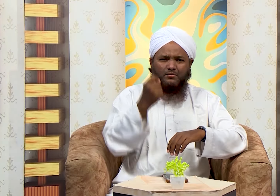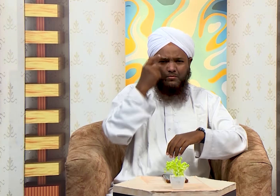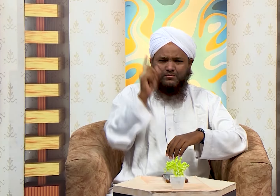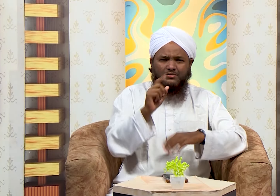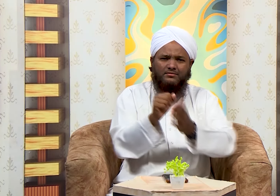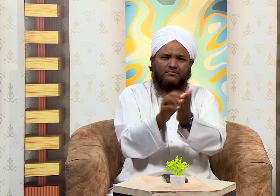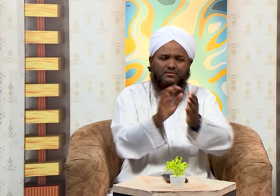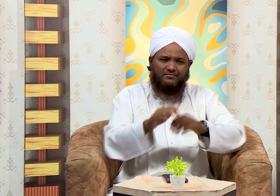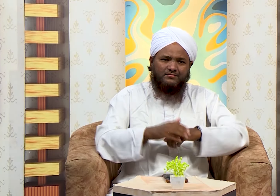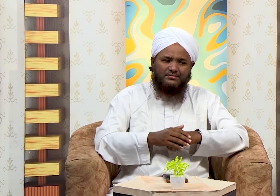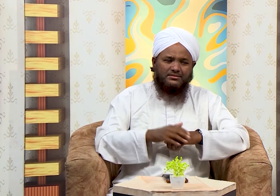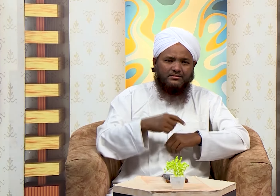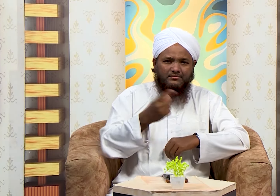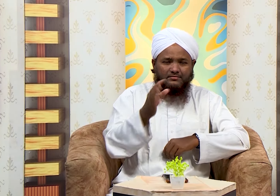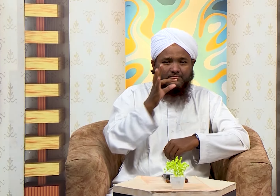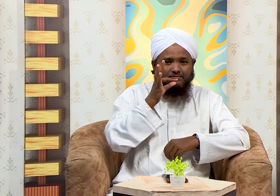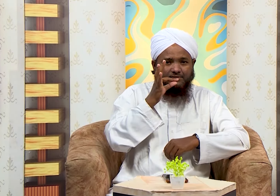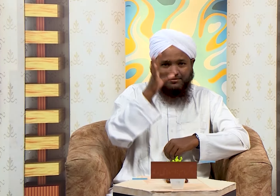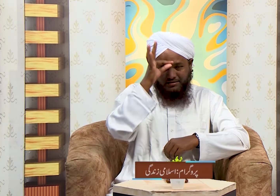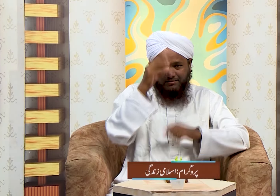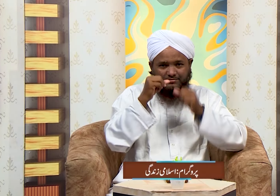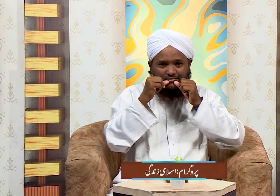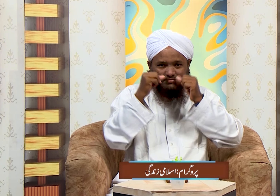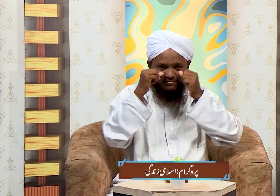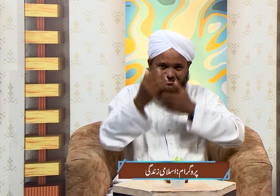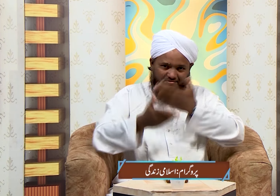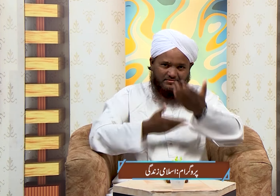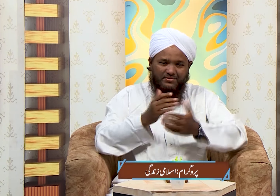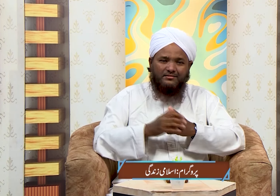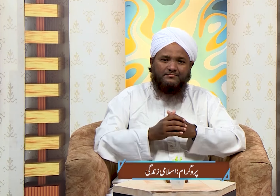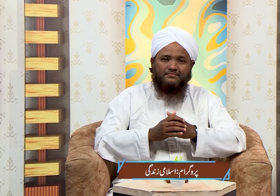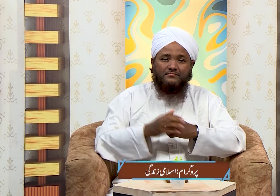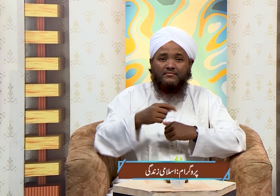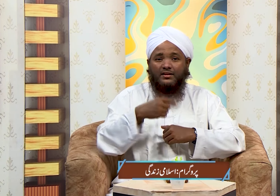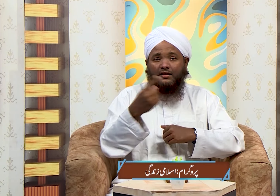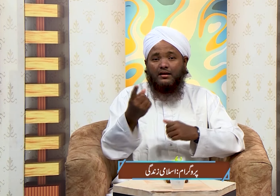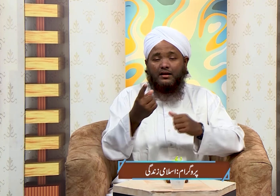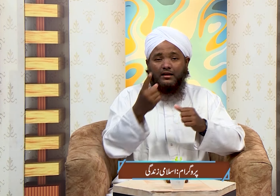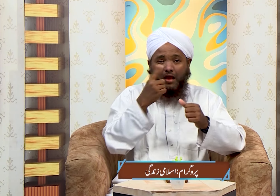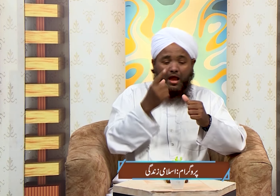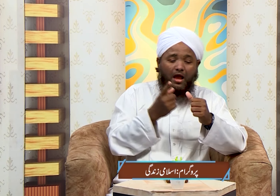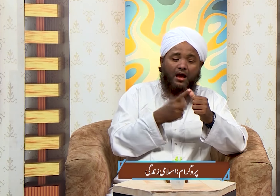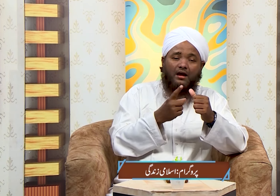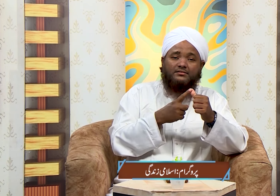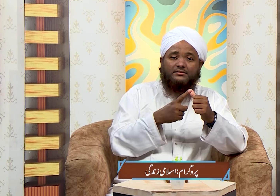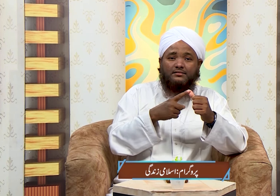فرامین مصطفیٰ سنتے ہیں پیارے عقل صلی علیہ وسلم نے اشارت فرمایا اے عائشہ اللہ پاک رفیق ہے